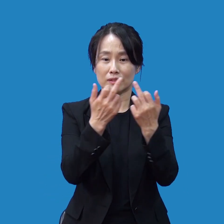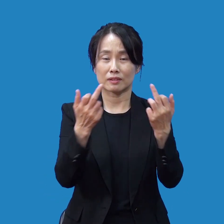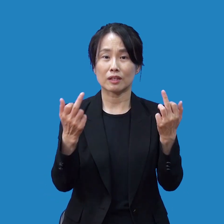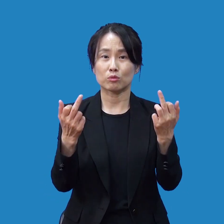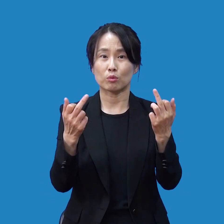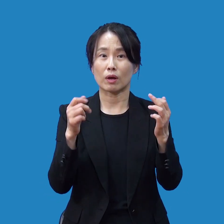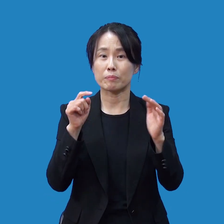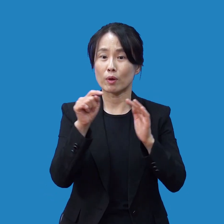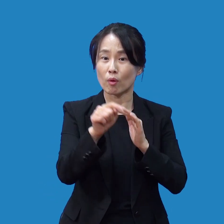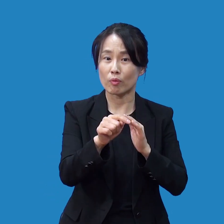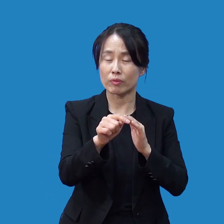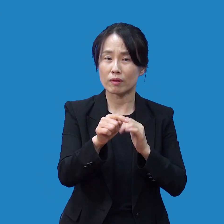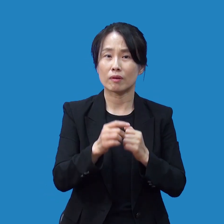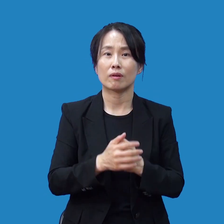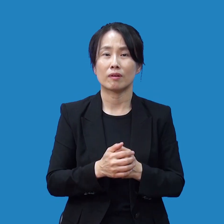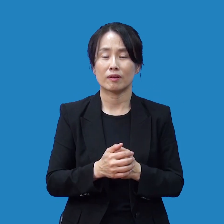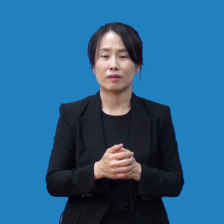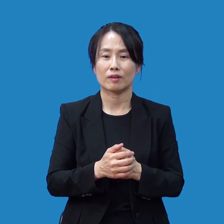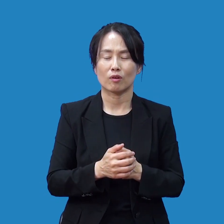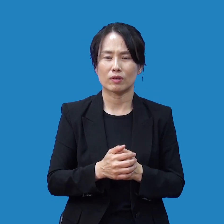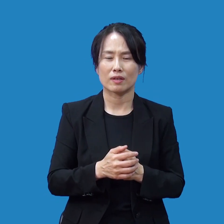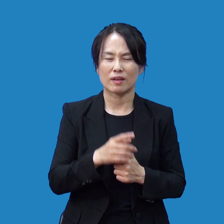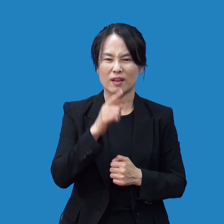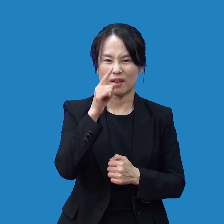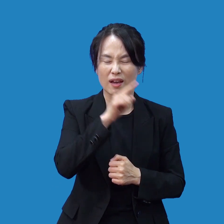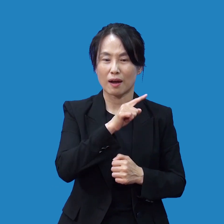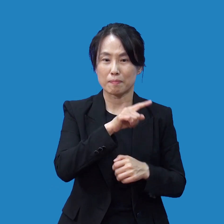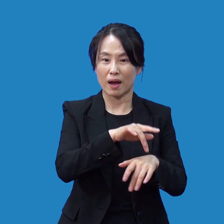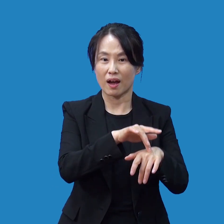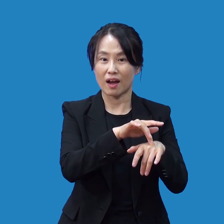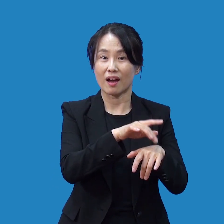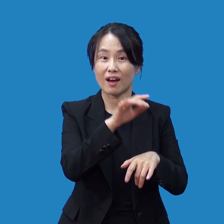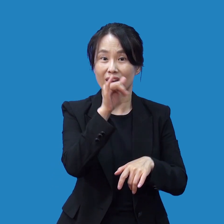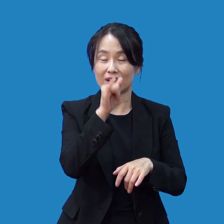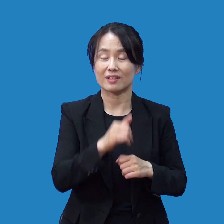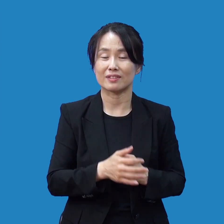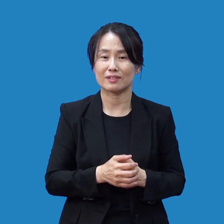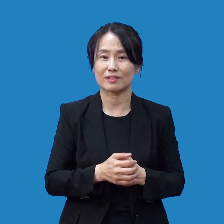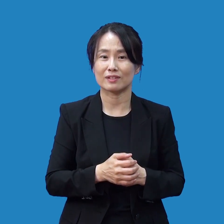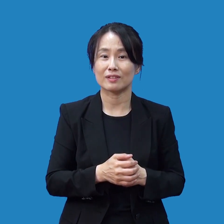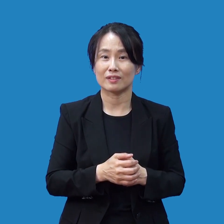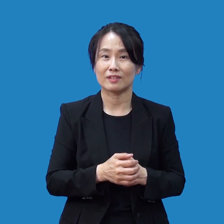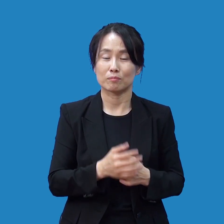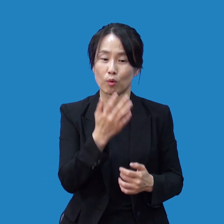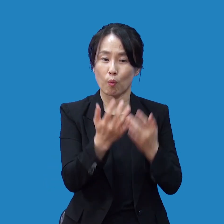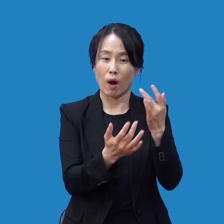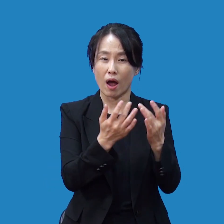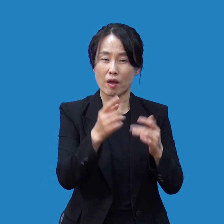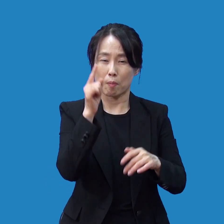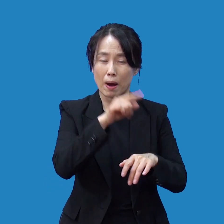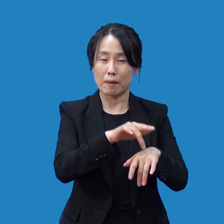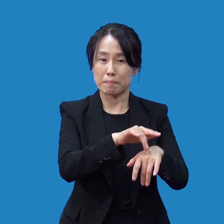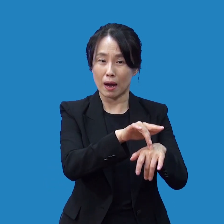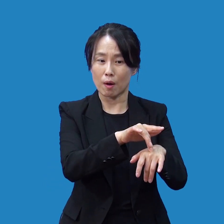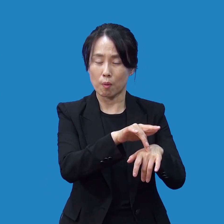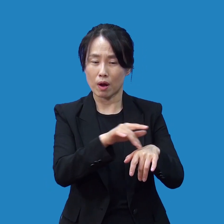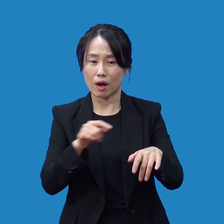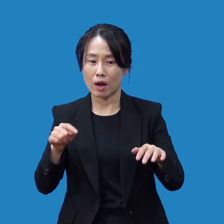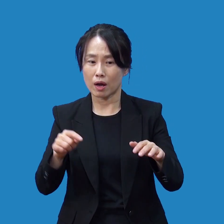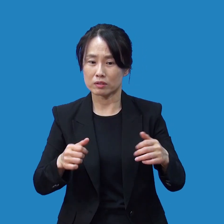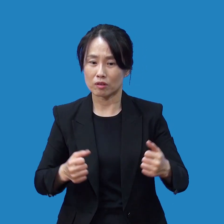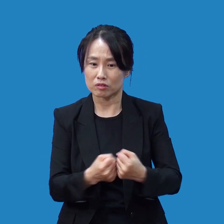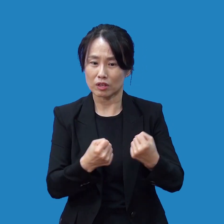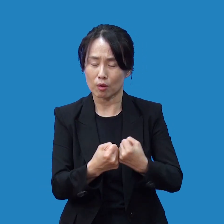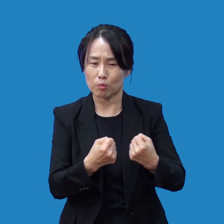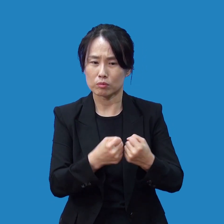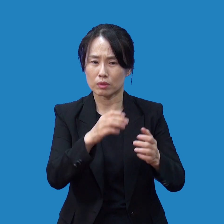들어가면 거기에 화염 악마라는 존재가 있는데, 자기가 거기에 가면 화염 악마하고 이제는 싸워야 되는데